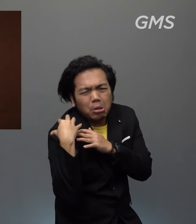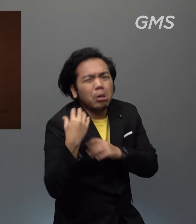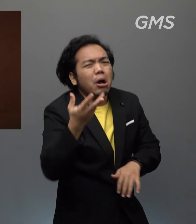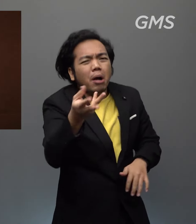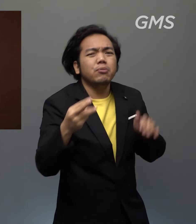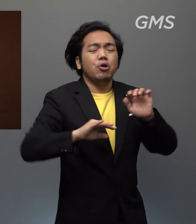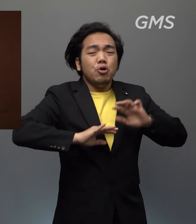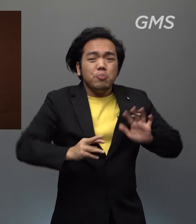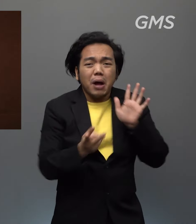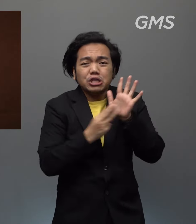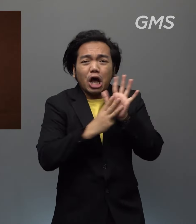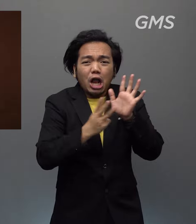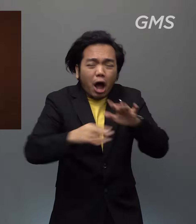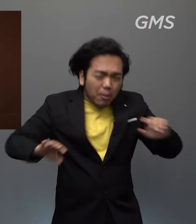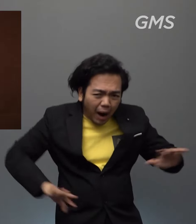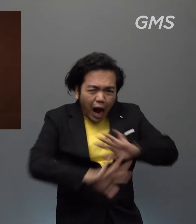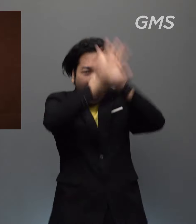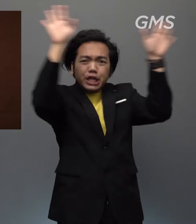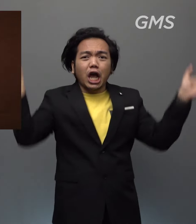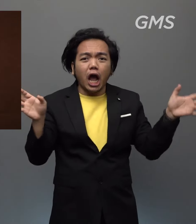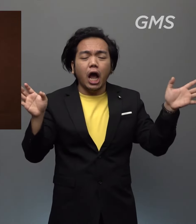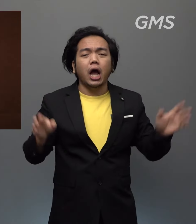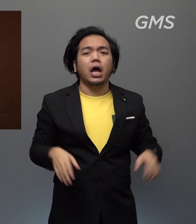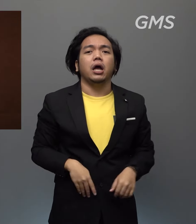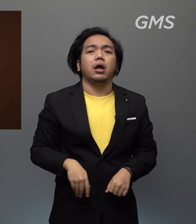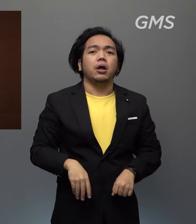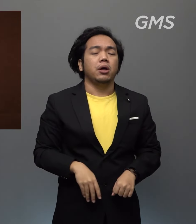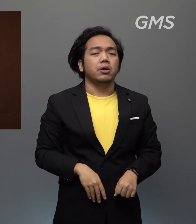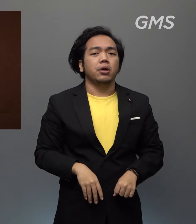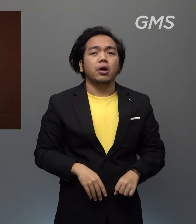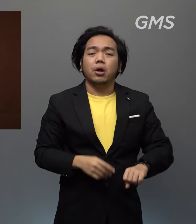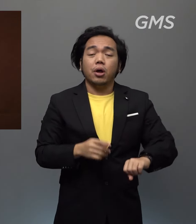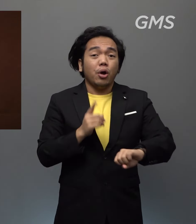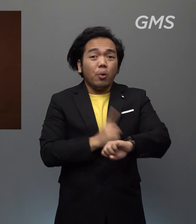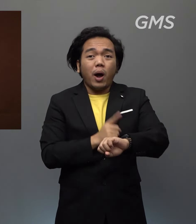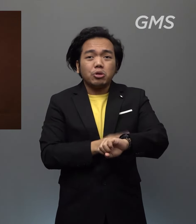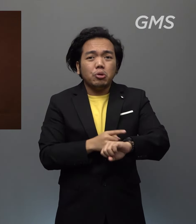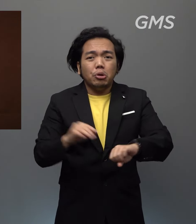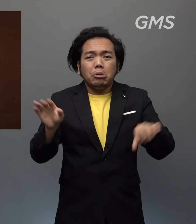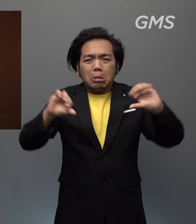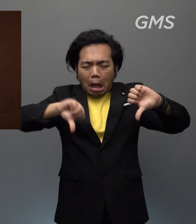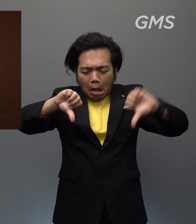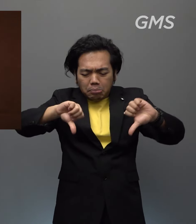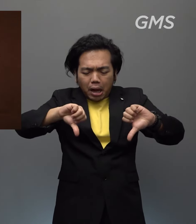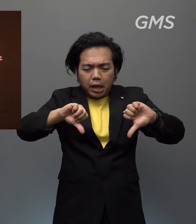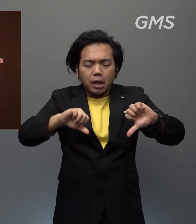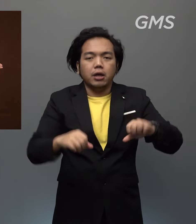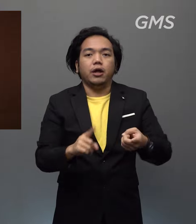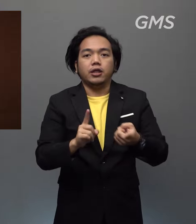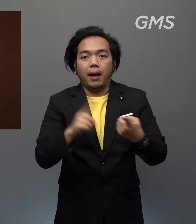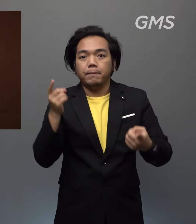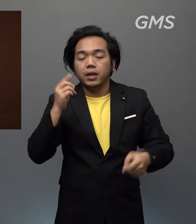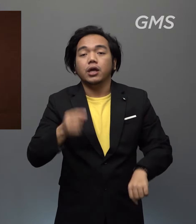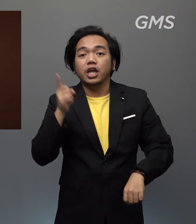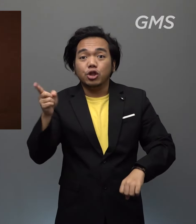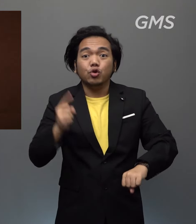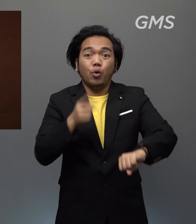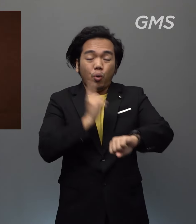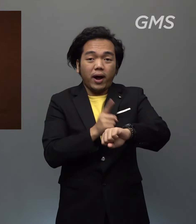pergumulan, bukan waktu yang buruk untuk Tuhan menyatakan apa yang menjadi kehendaknya.